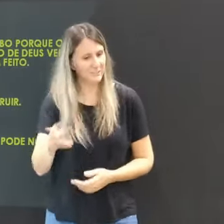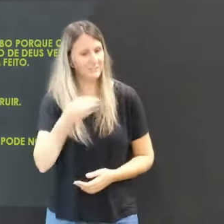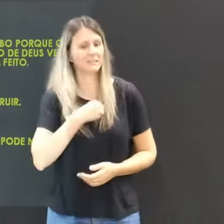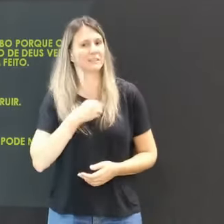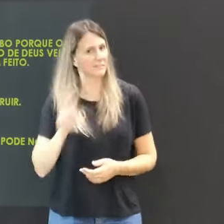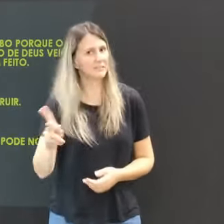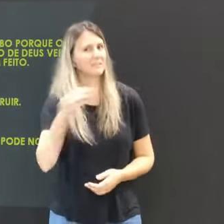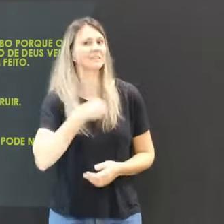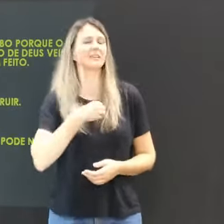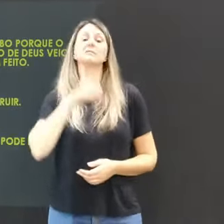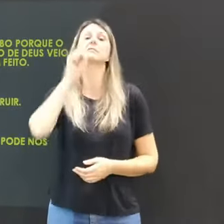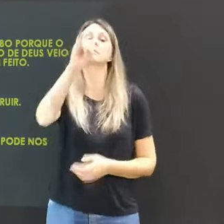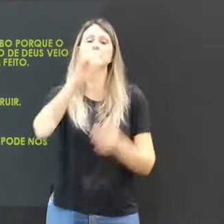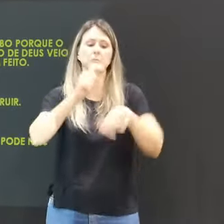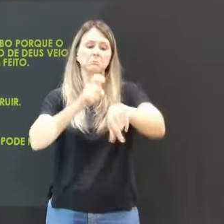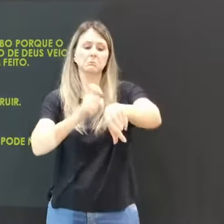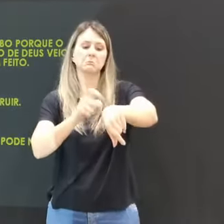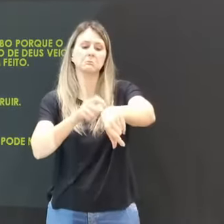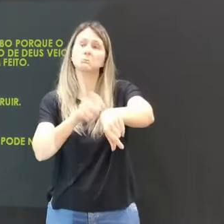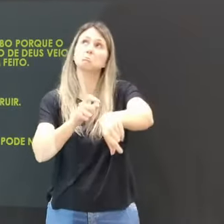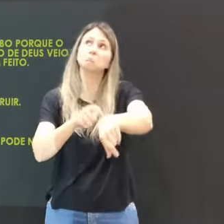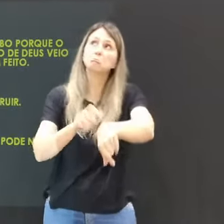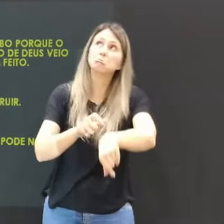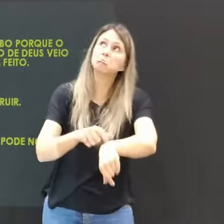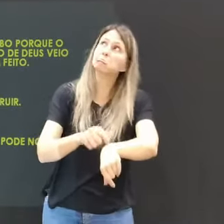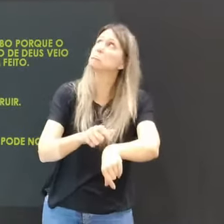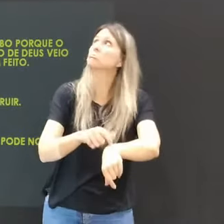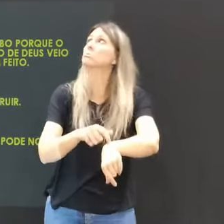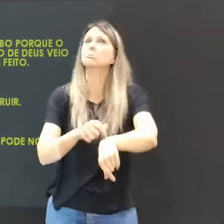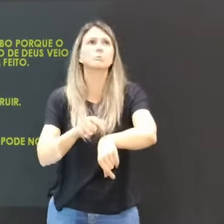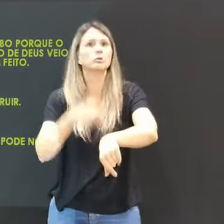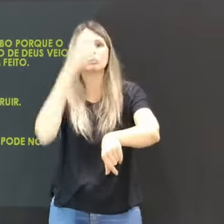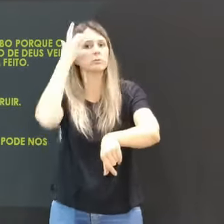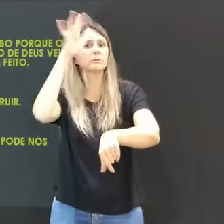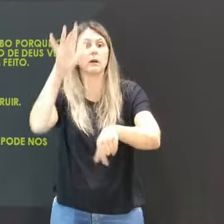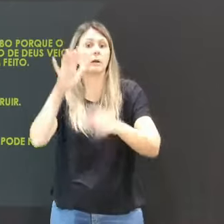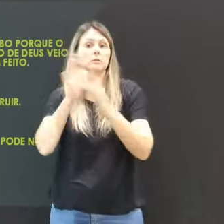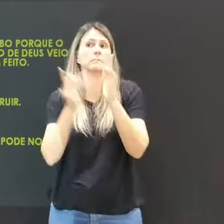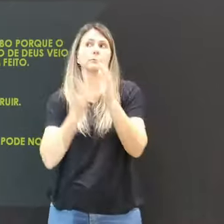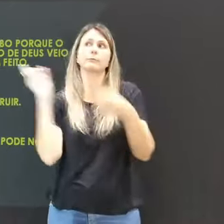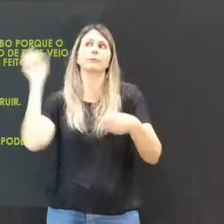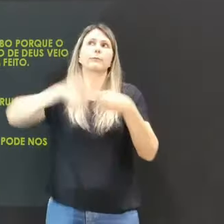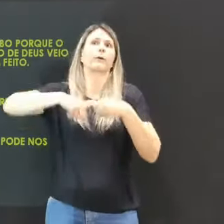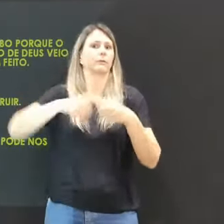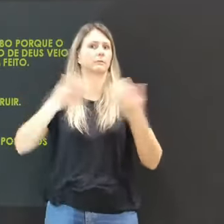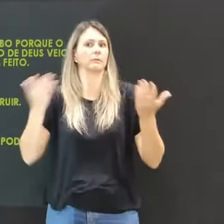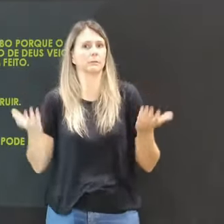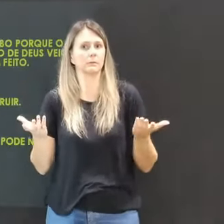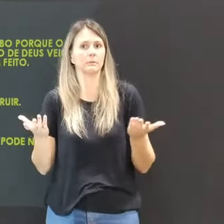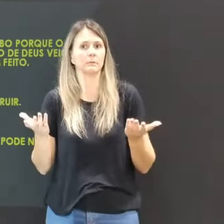pecando, pecando, pecando? E se o tempo chegar? Você não sabe a hora que Jesus vai voltar, você não